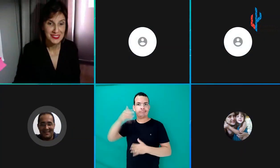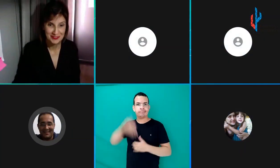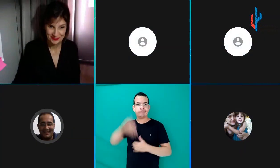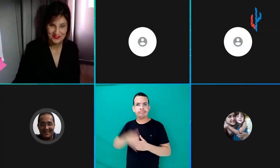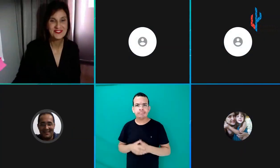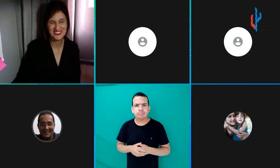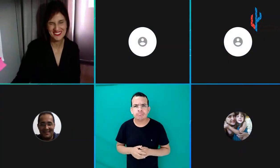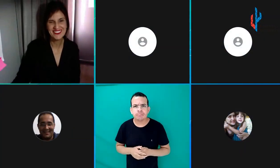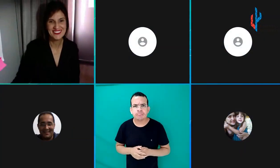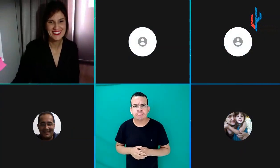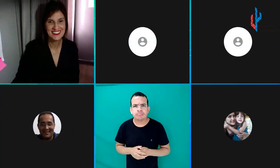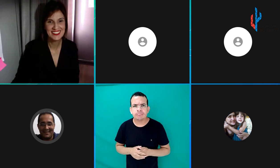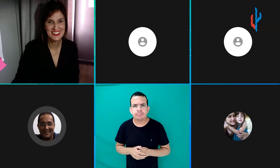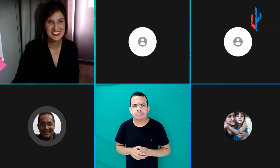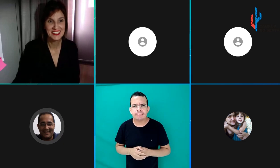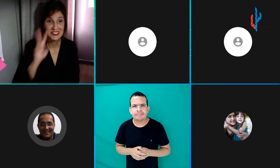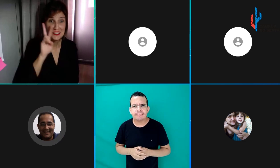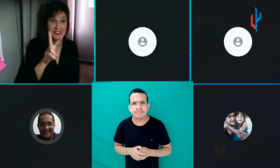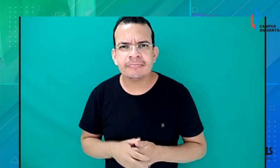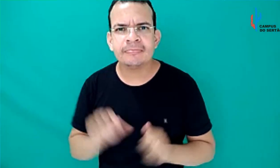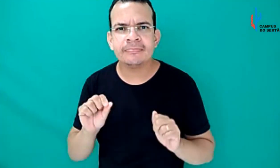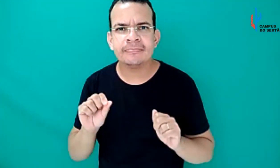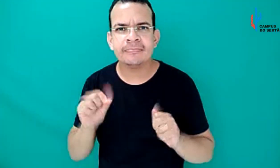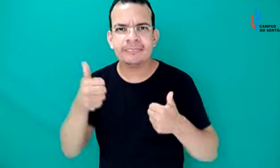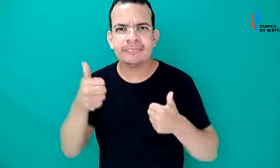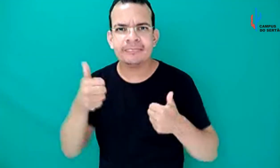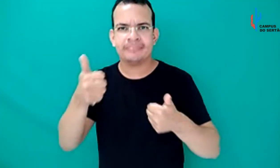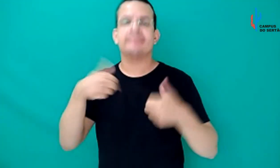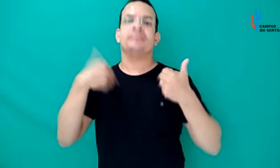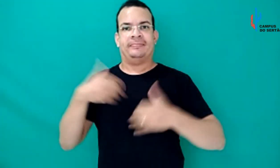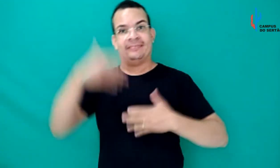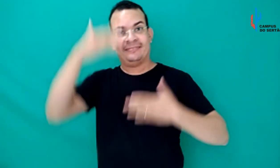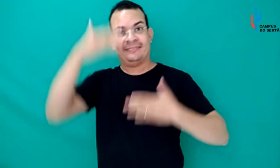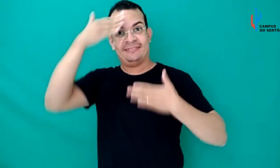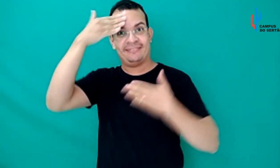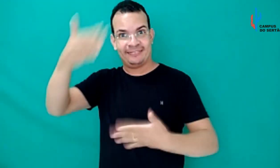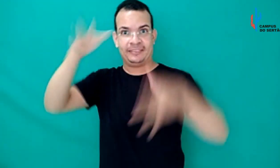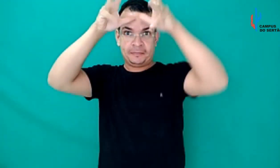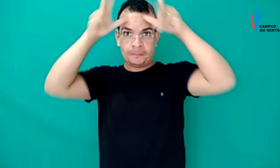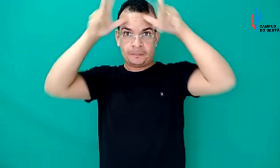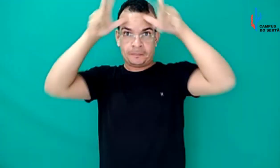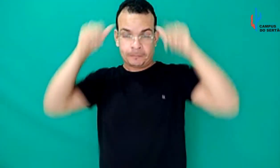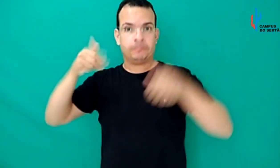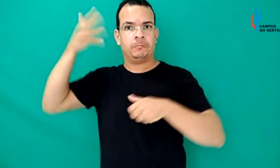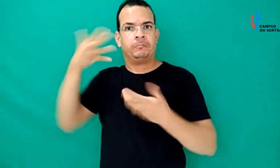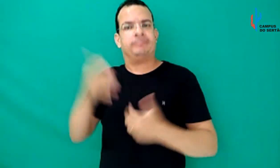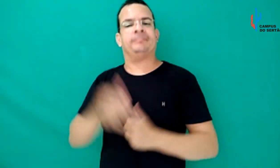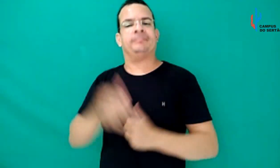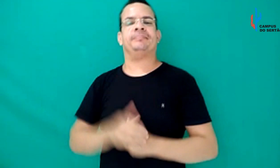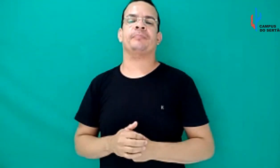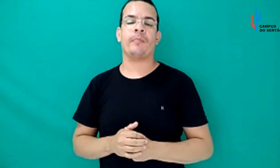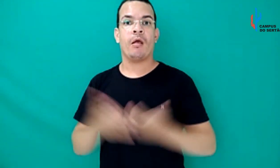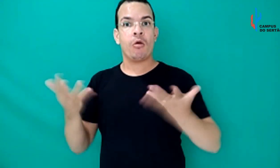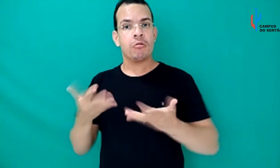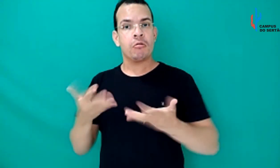Agora queremos agradecer a Mariane, a palestrante, tá tudo bem? Estou Então, conseguindo ver, sim. desejamos a...